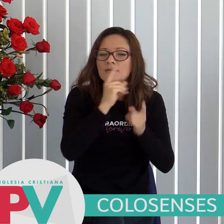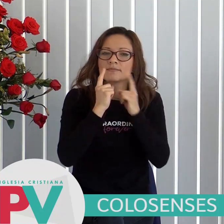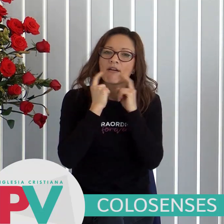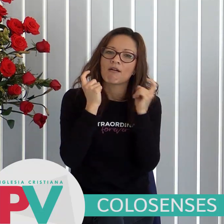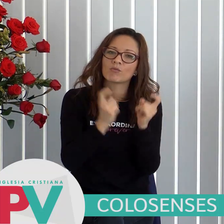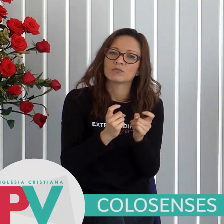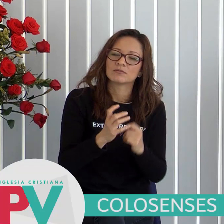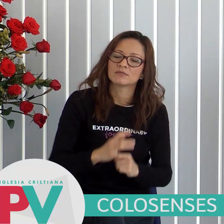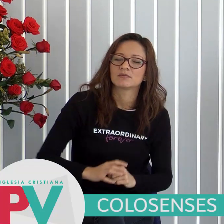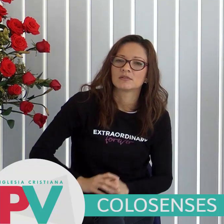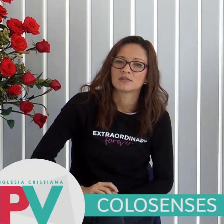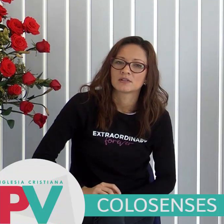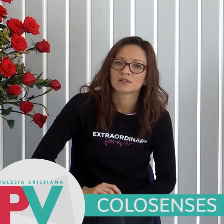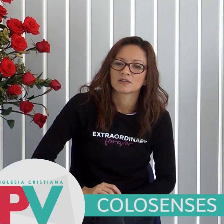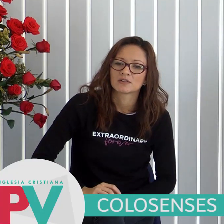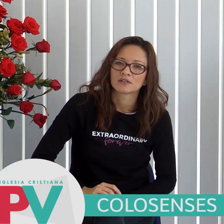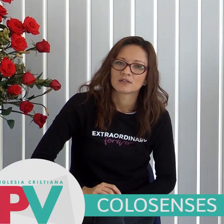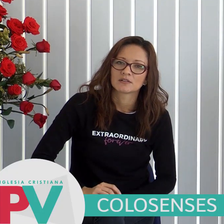pecados.